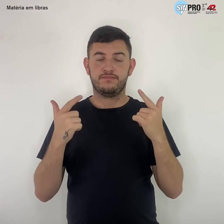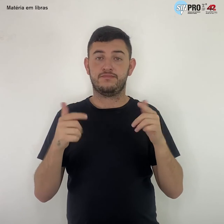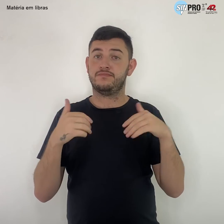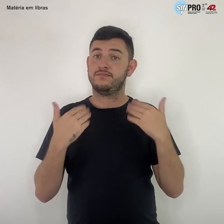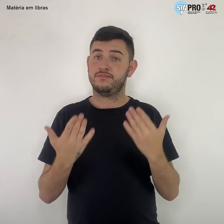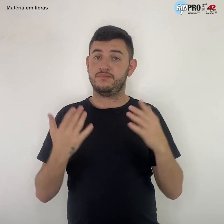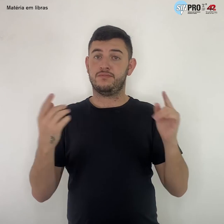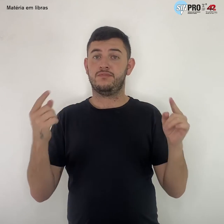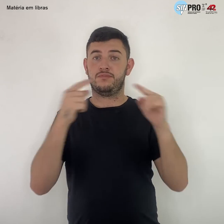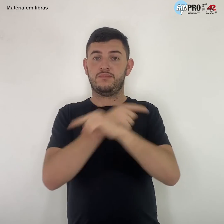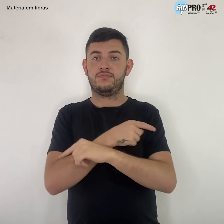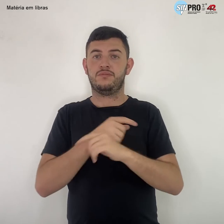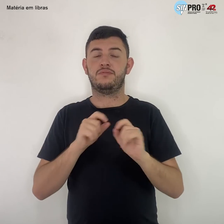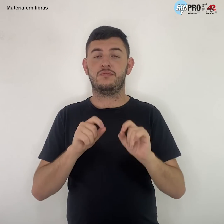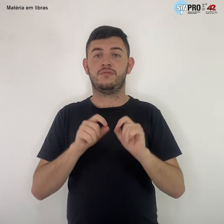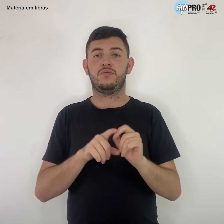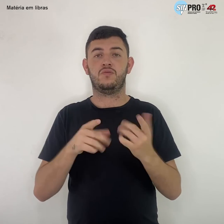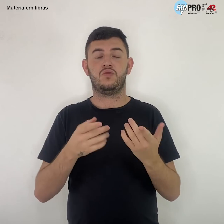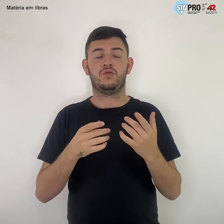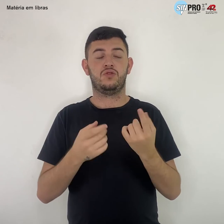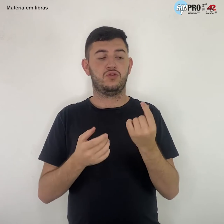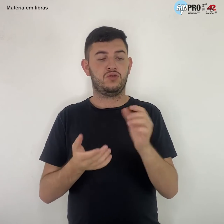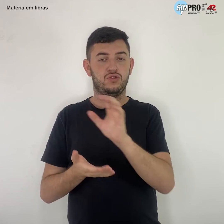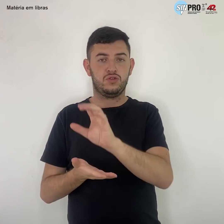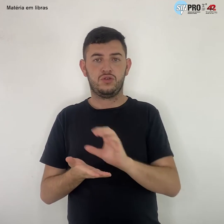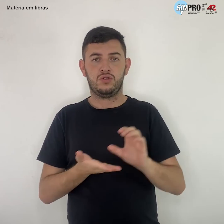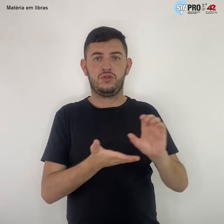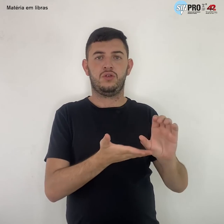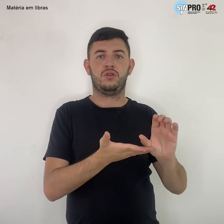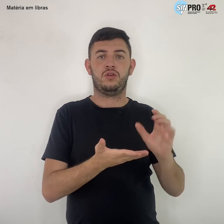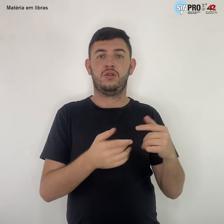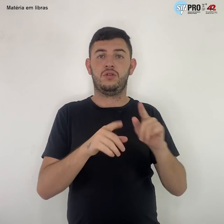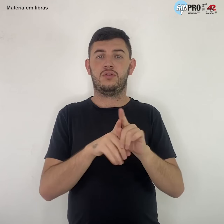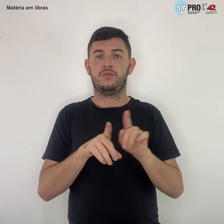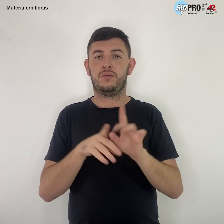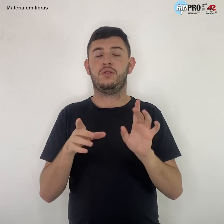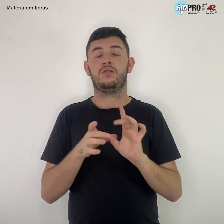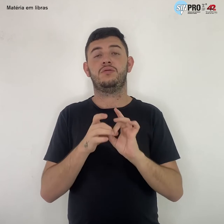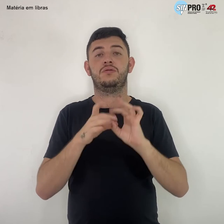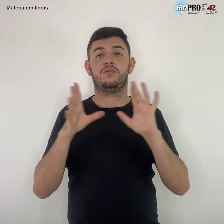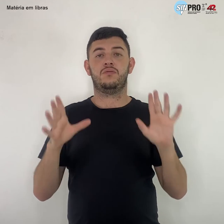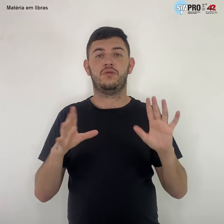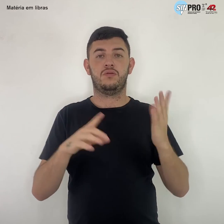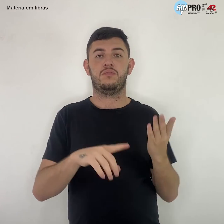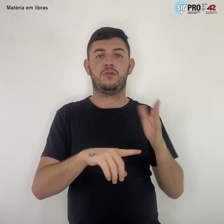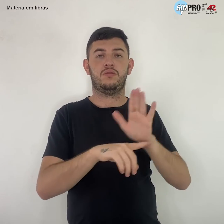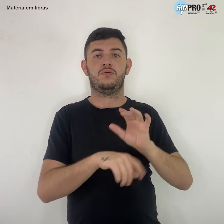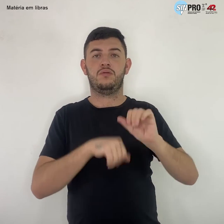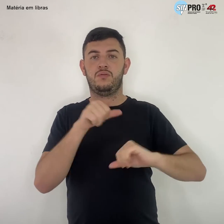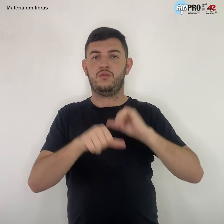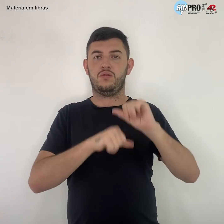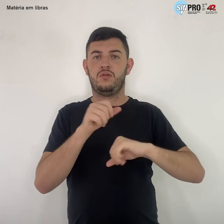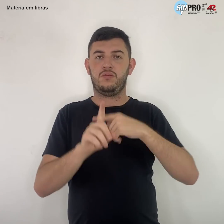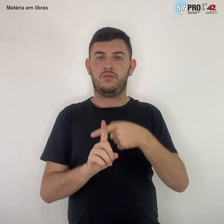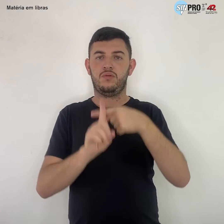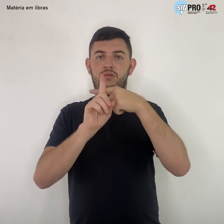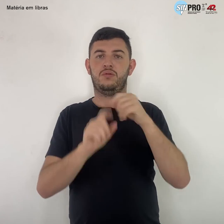de direcionar dinheiro e disposição para introduzir mudanças positivas na educação